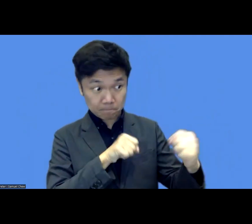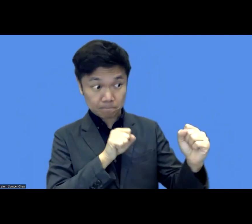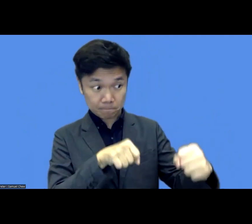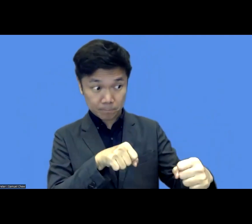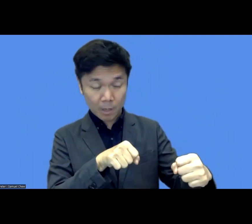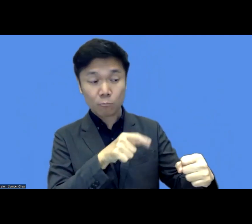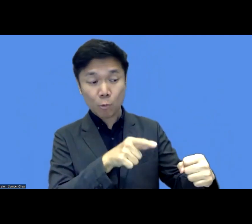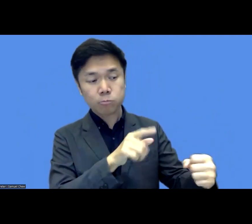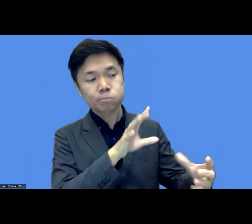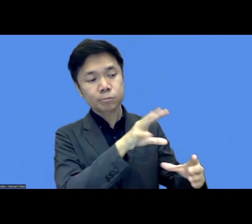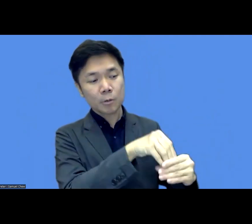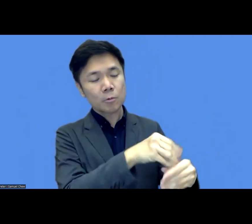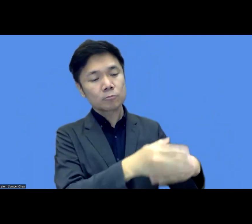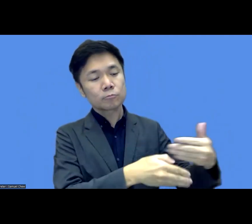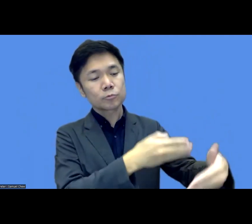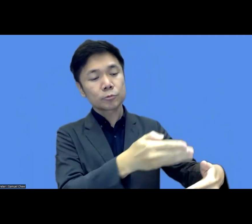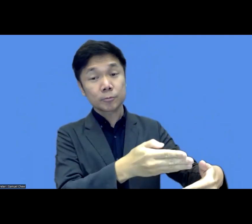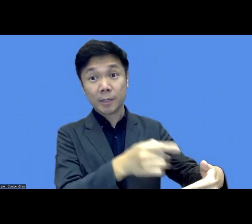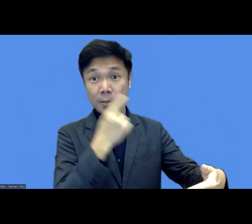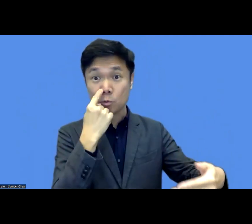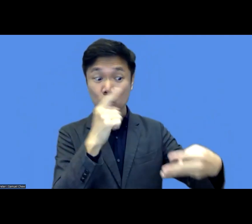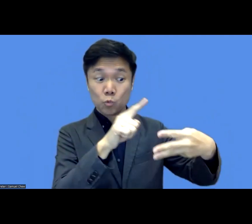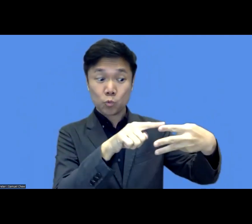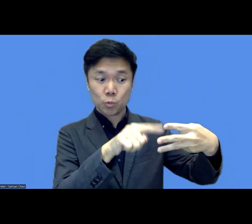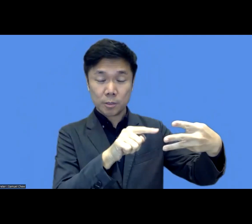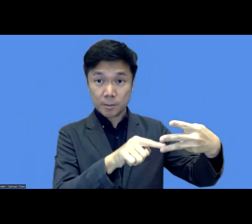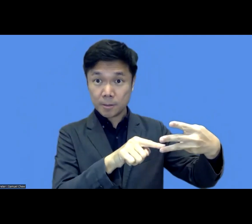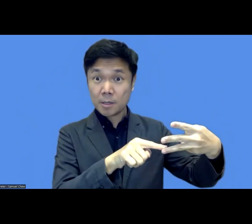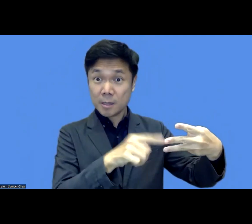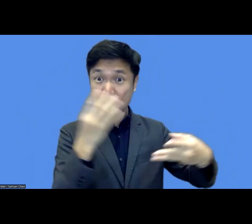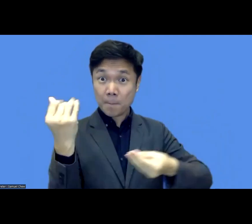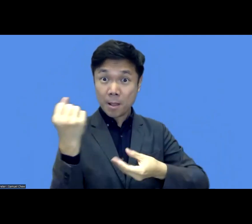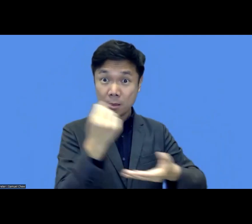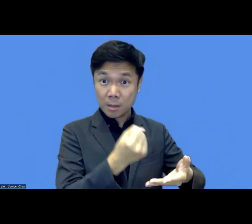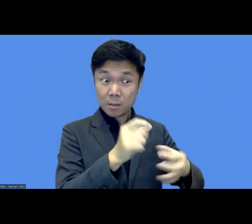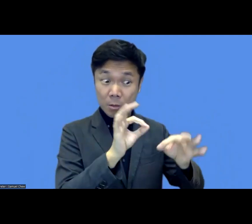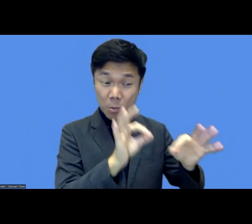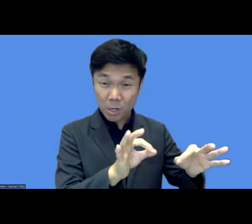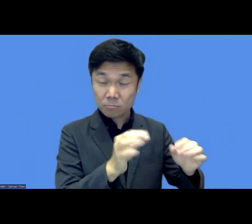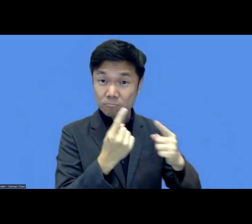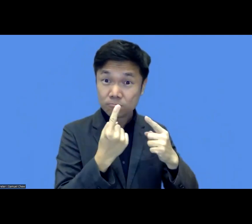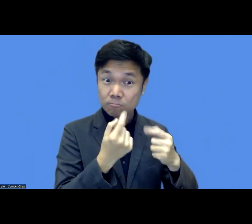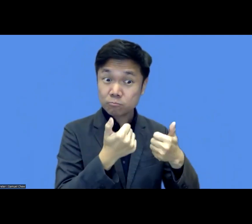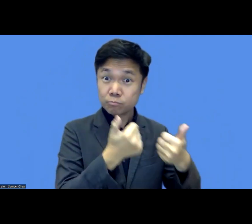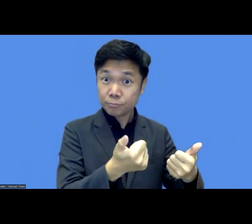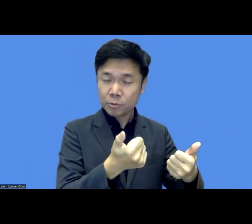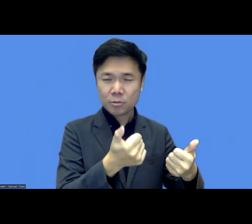están en diferentes fases de preparadas o completadas.